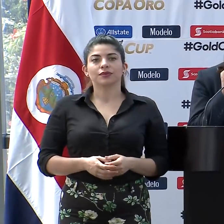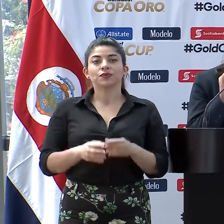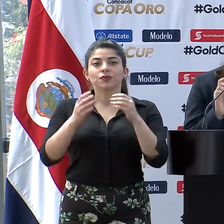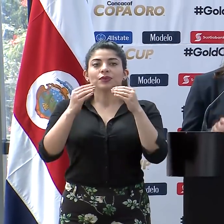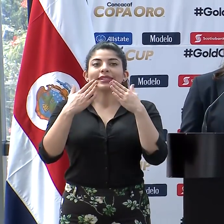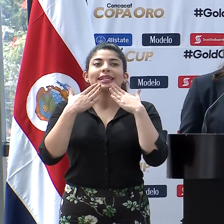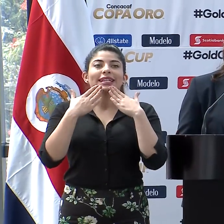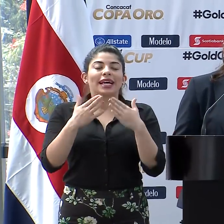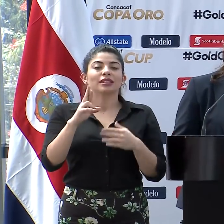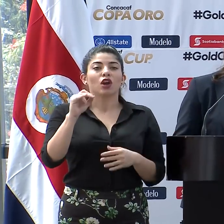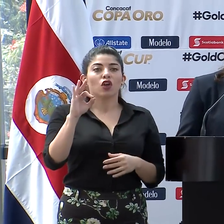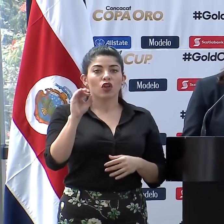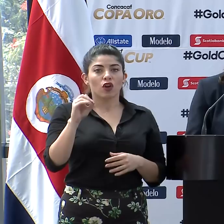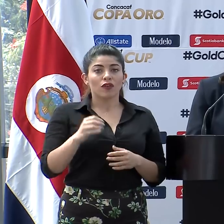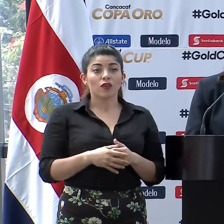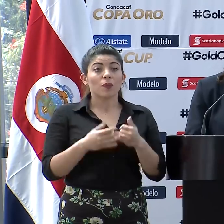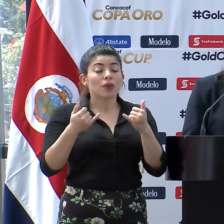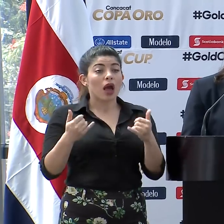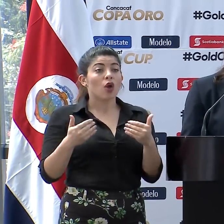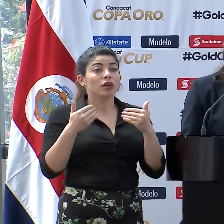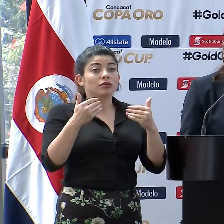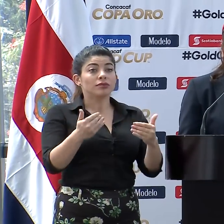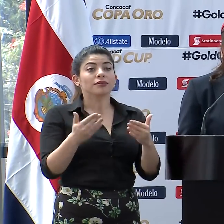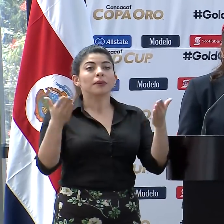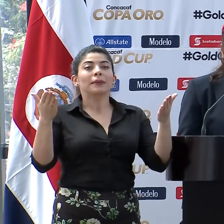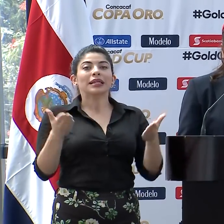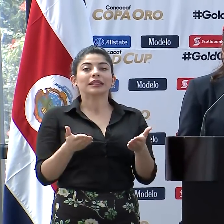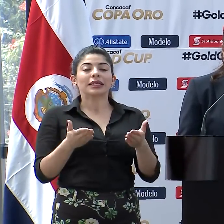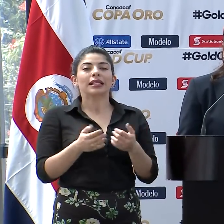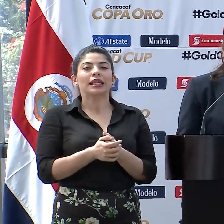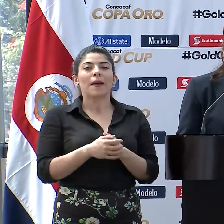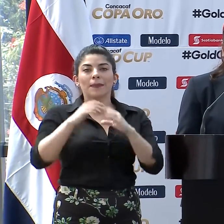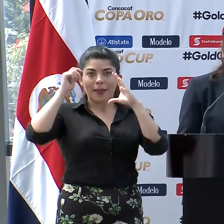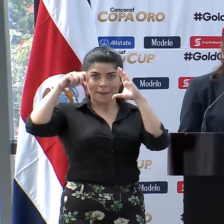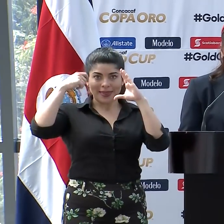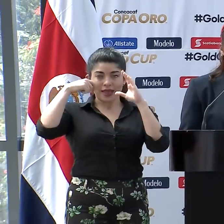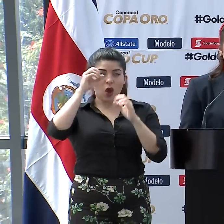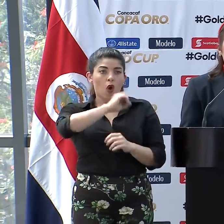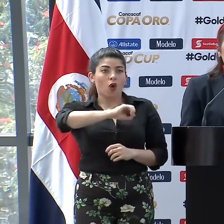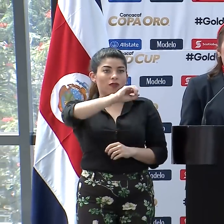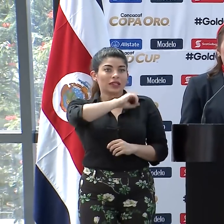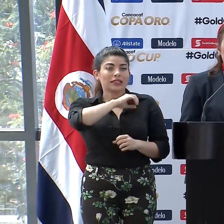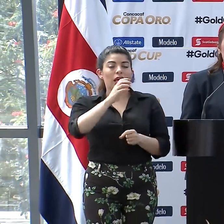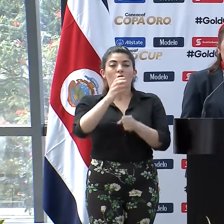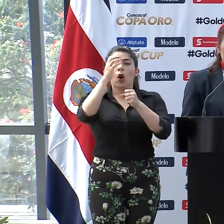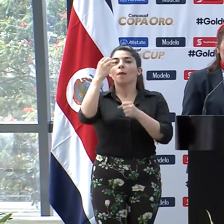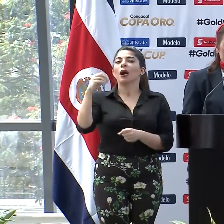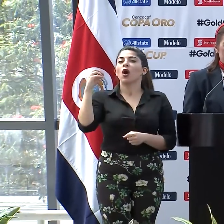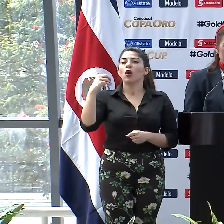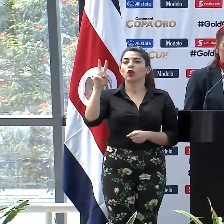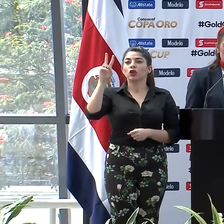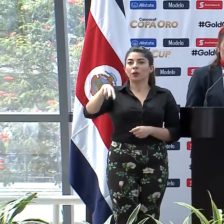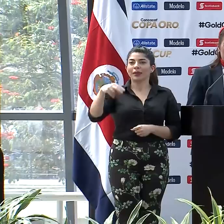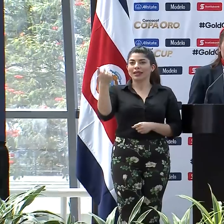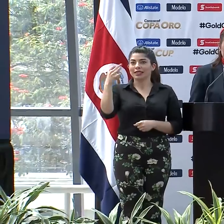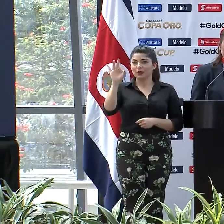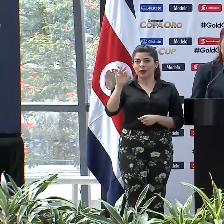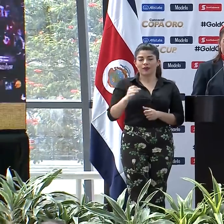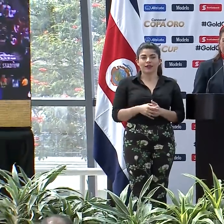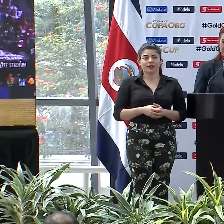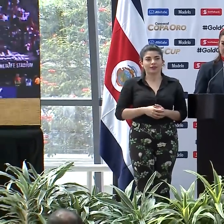Muchas gracias a don Rodolfo. Y a continuación les presentamos este video oficial de la Copa Oro